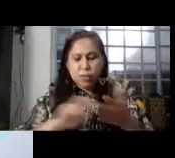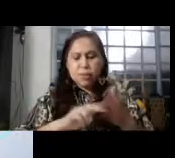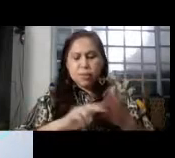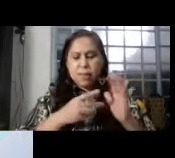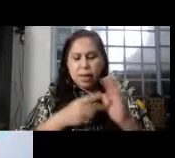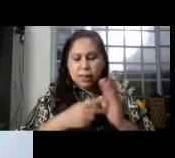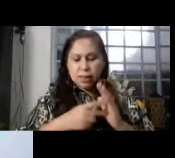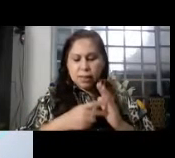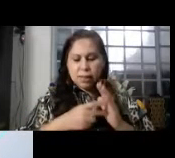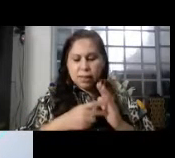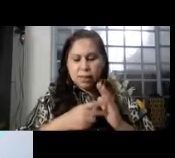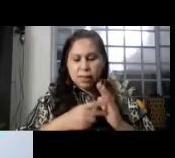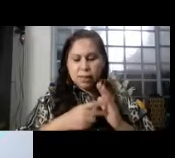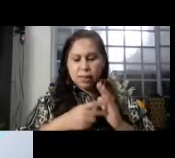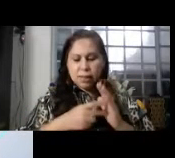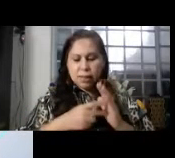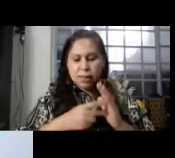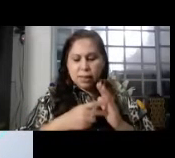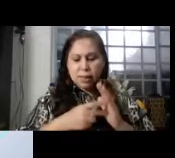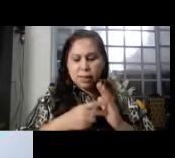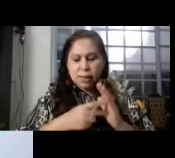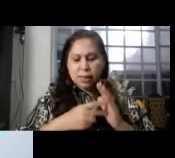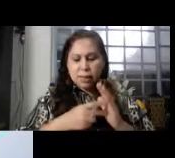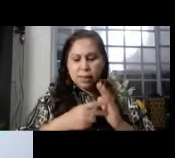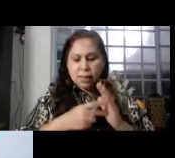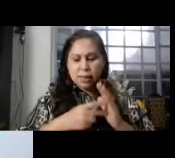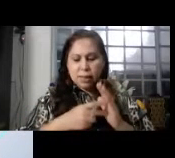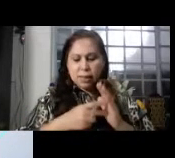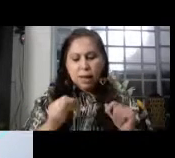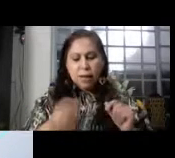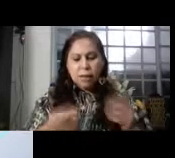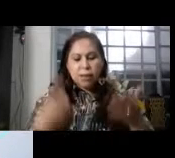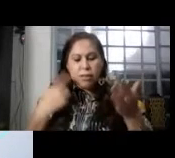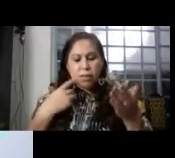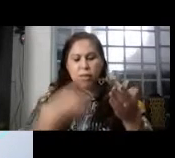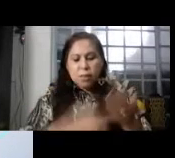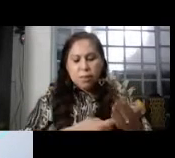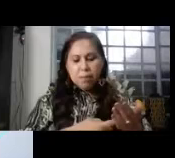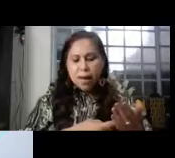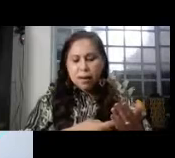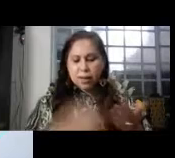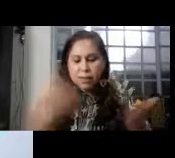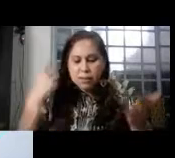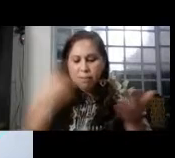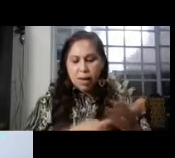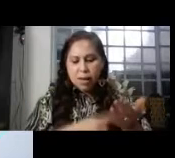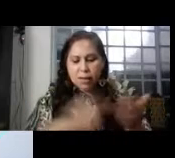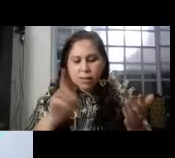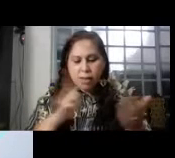algumas estruturas sintáticas não manuais que não utilizam as mãos, né? Então, a gente chama de